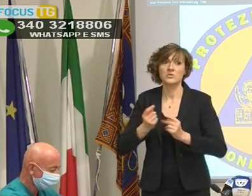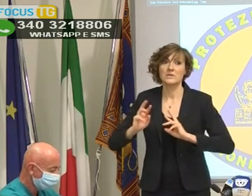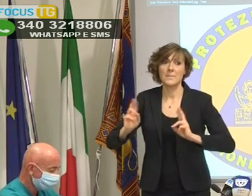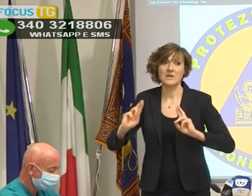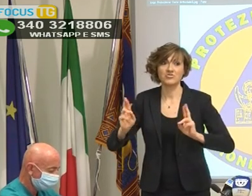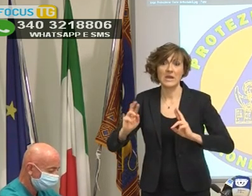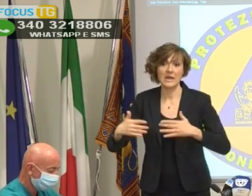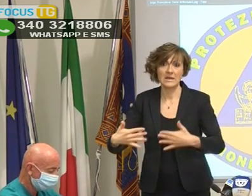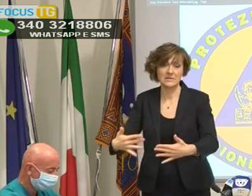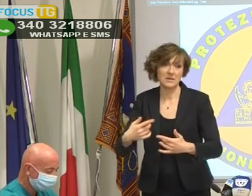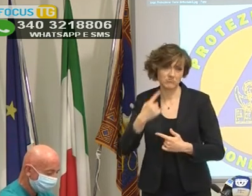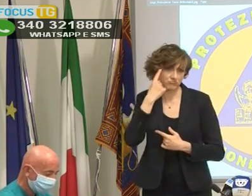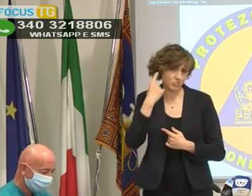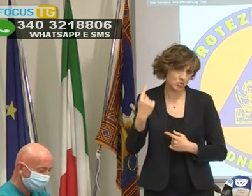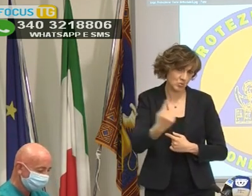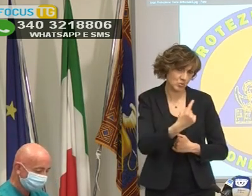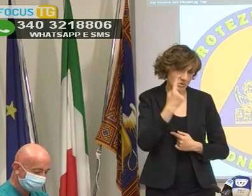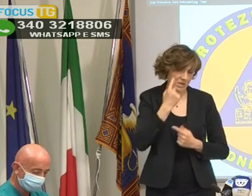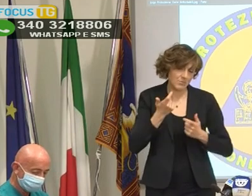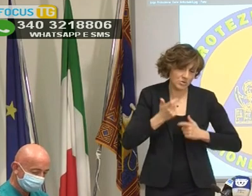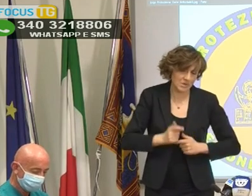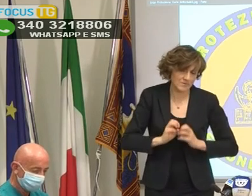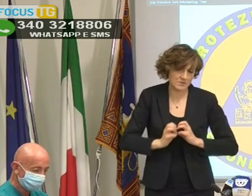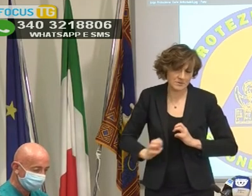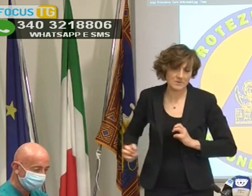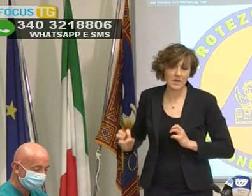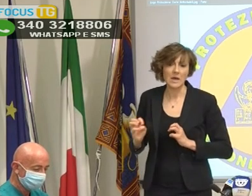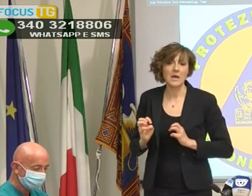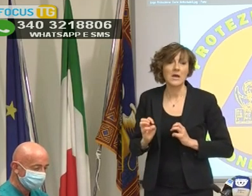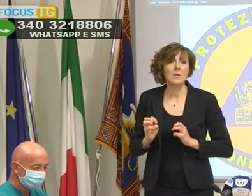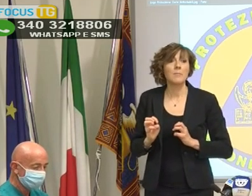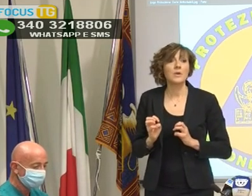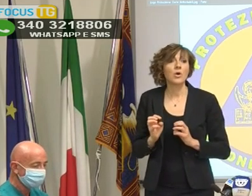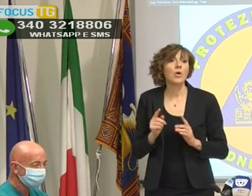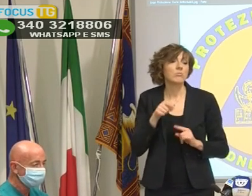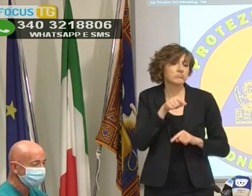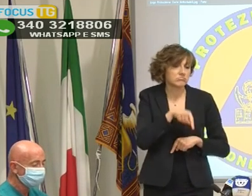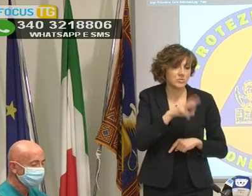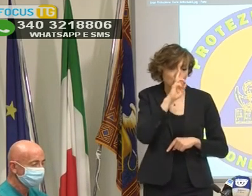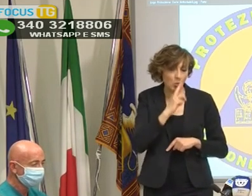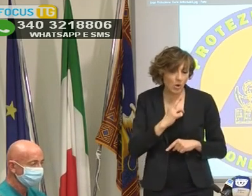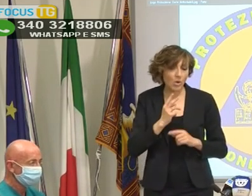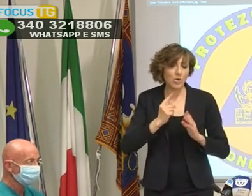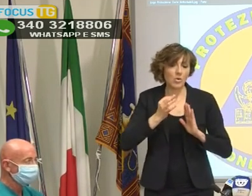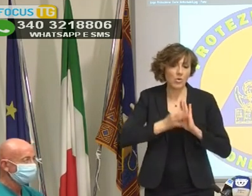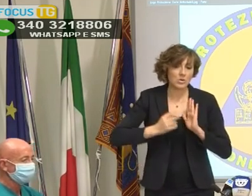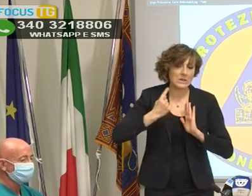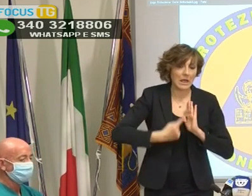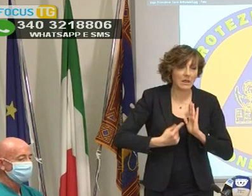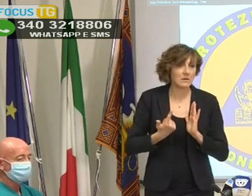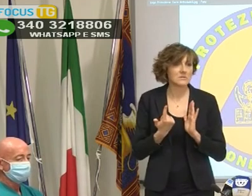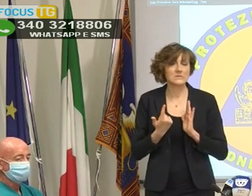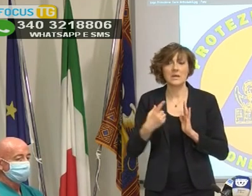Do per scontato che conosciamo tutti le ragioni, i motivi. Ovviamente questo inerisce anche a lei, al suo ruolo, le ordinanze, la correlazione